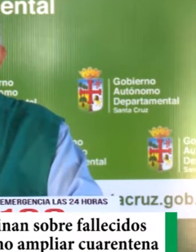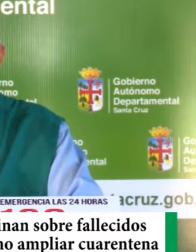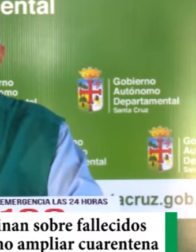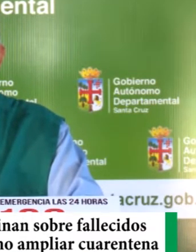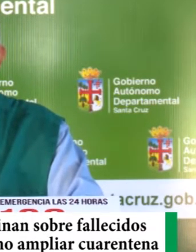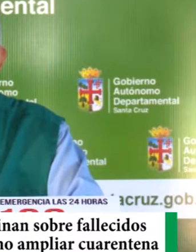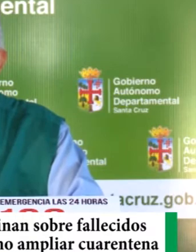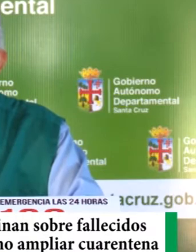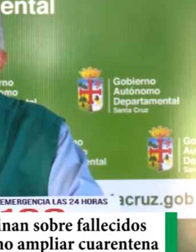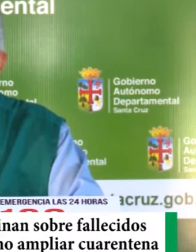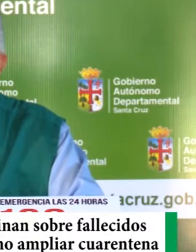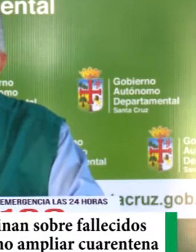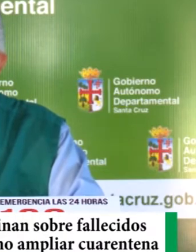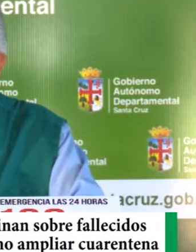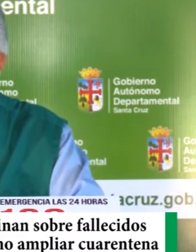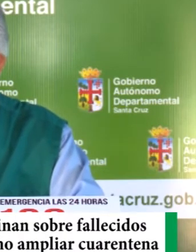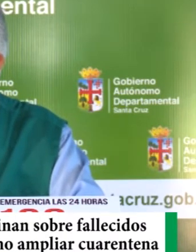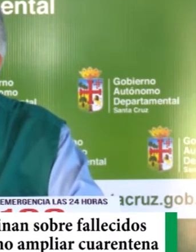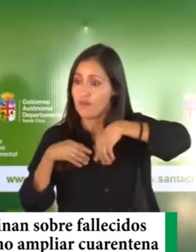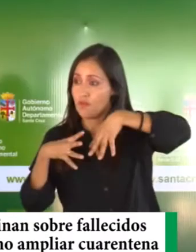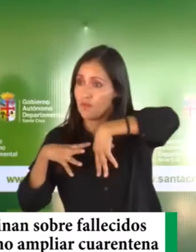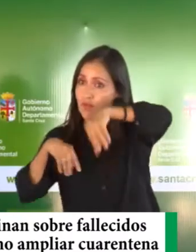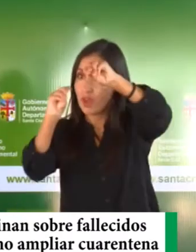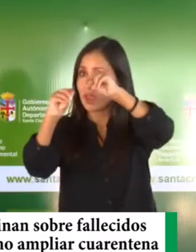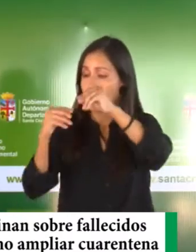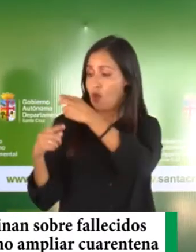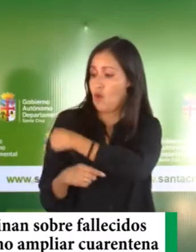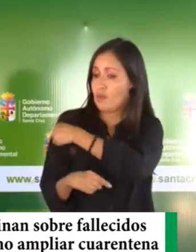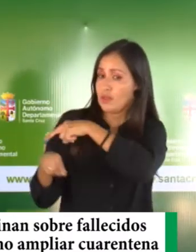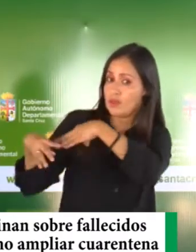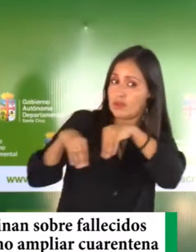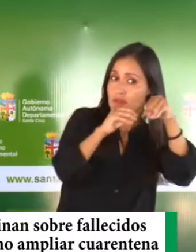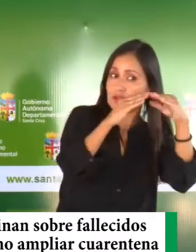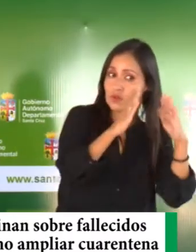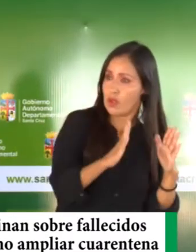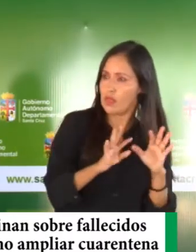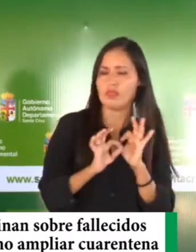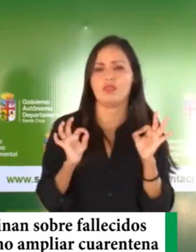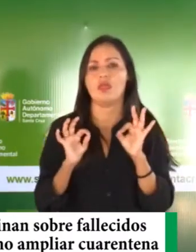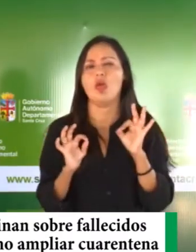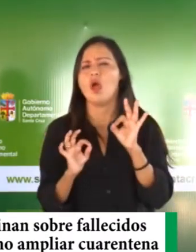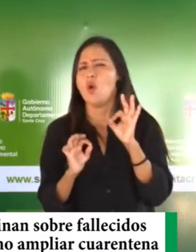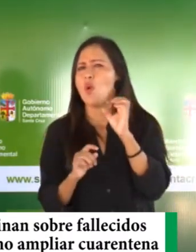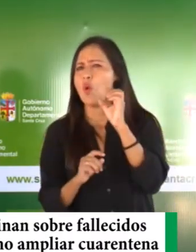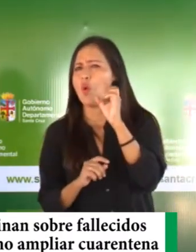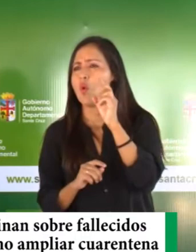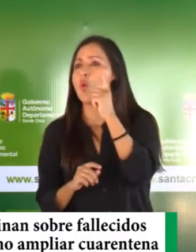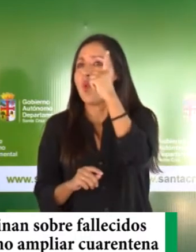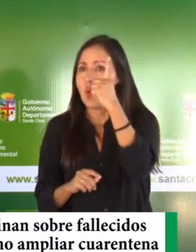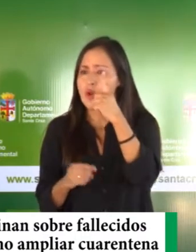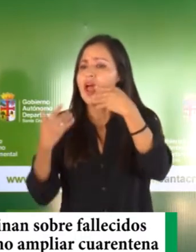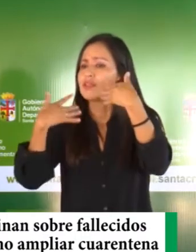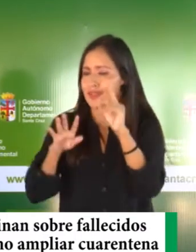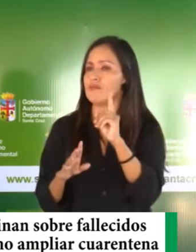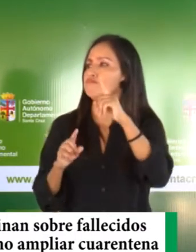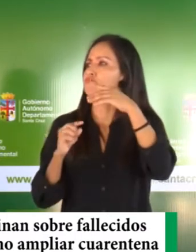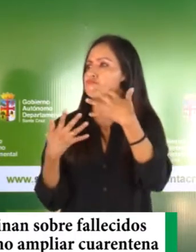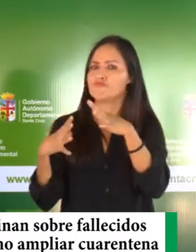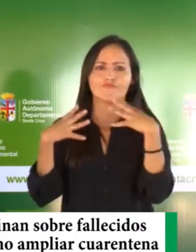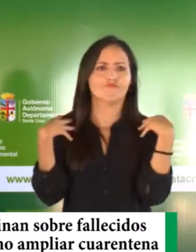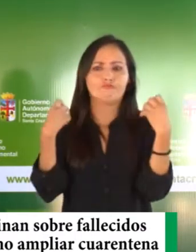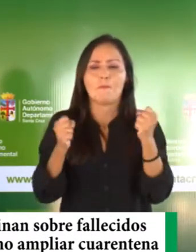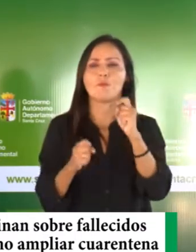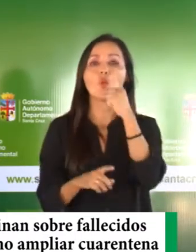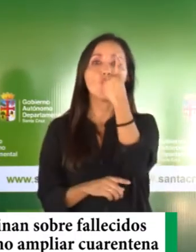entierro cristiano y solidario con la gente. Tenemos una paciente que está ya clínicamente de alta, es la